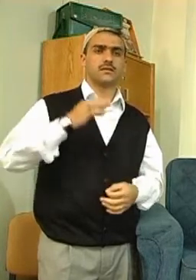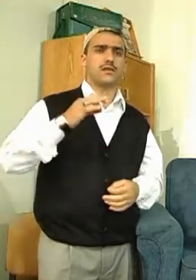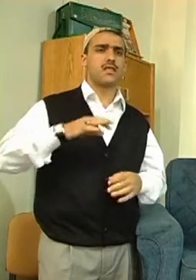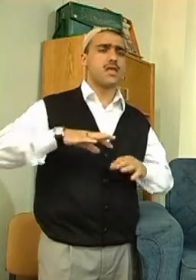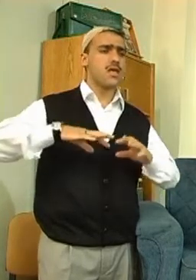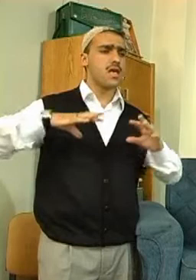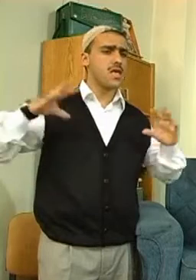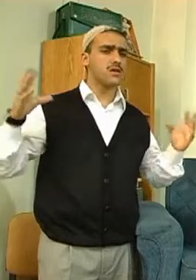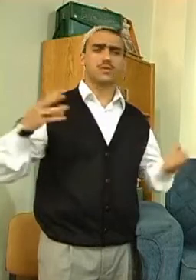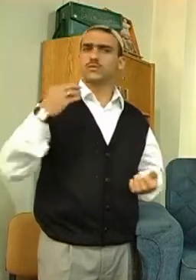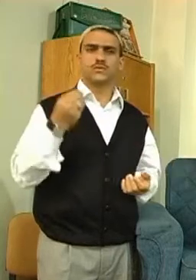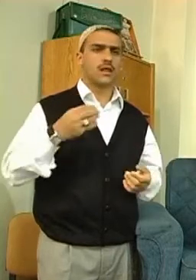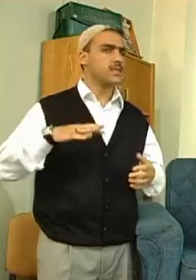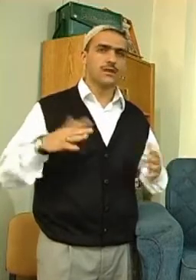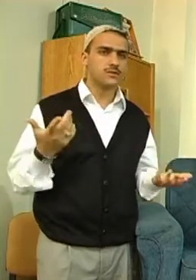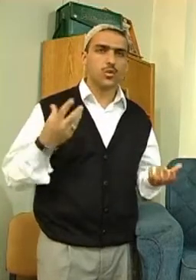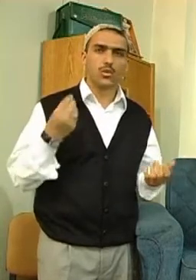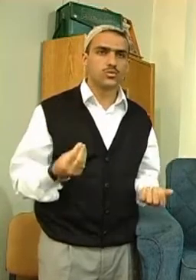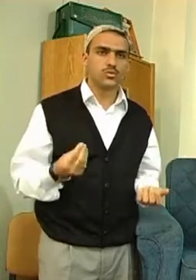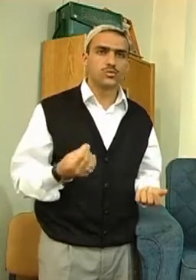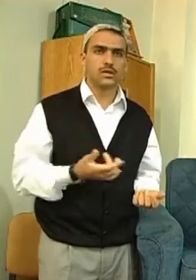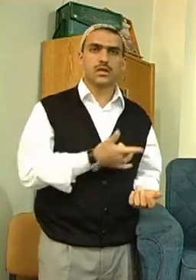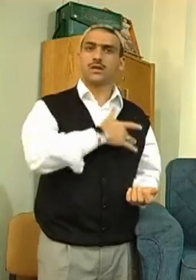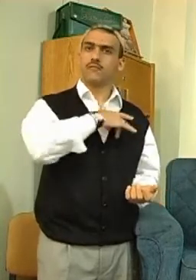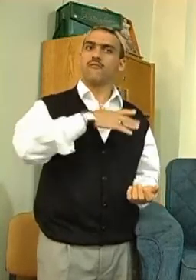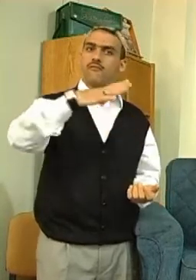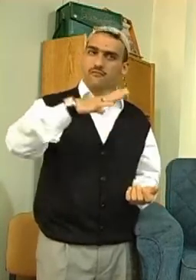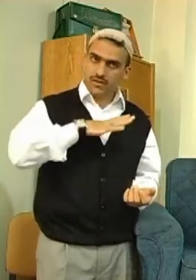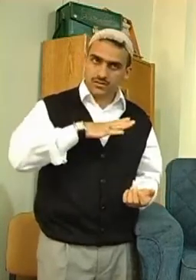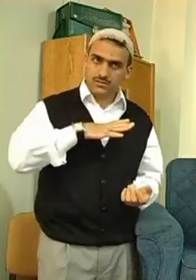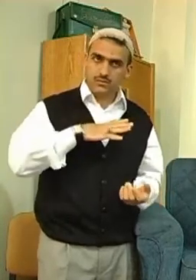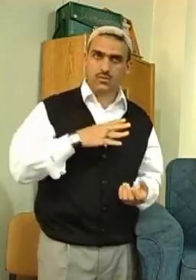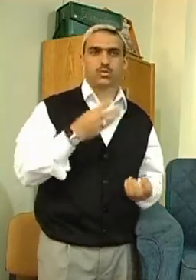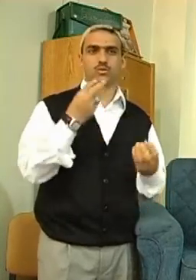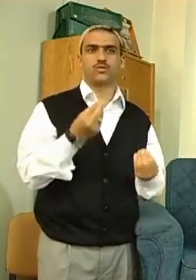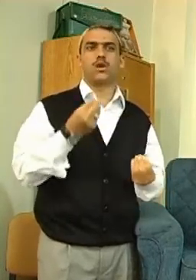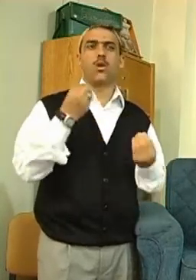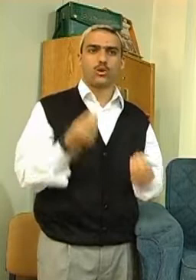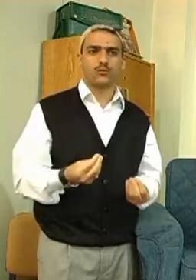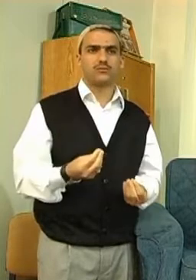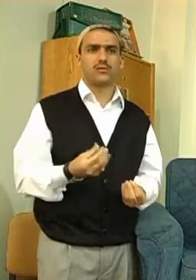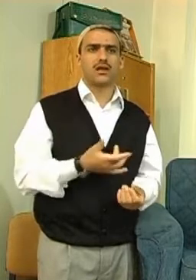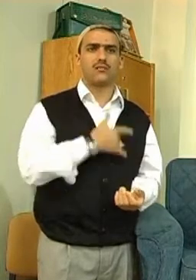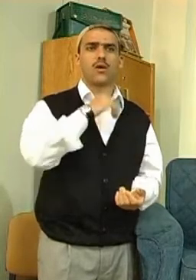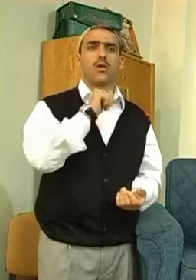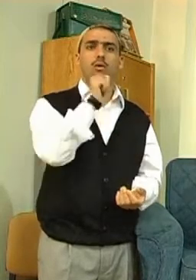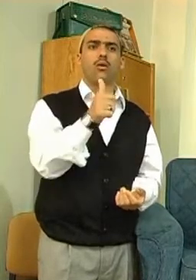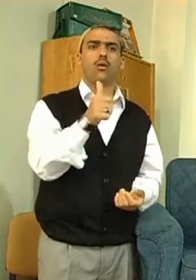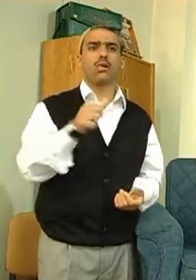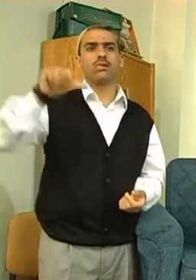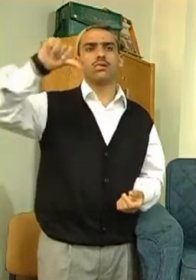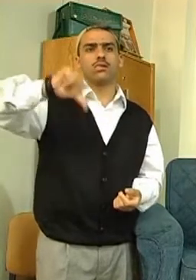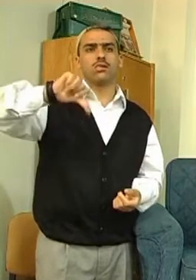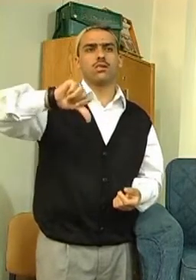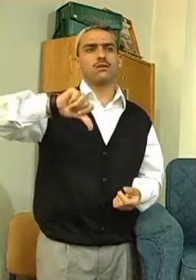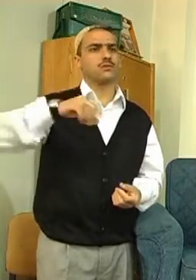nasıl güzelleştir? Ahsen takvimi Üstad mana verdi burada. Değil mi? Mana verdi. Nasıl buyurdu? İman binler